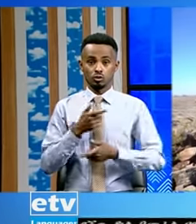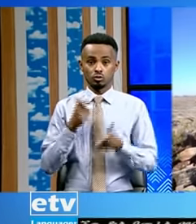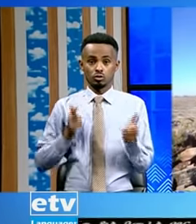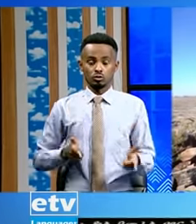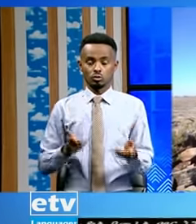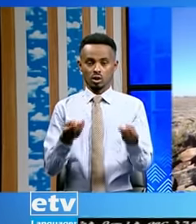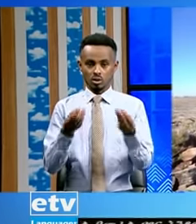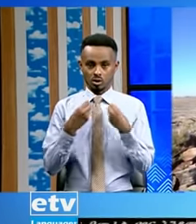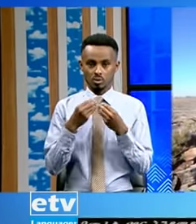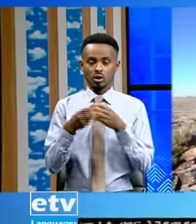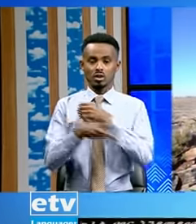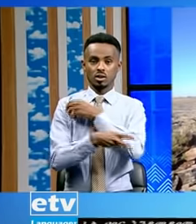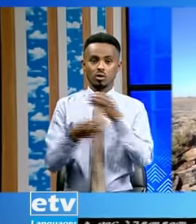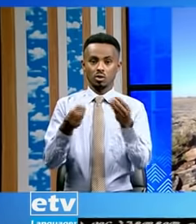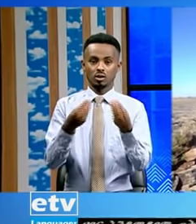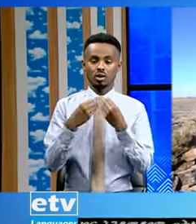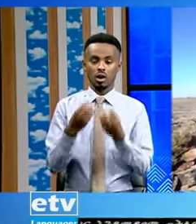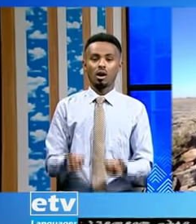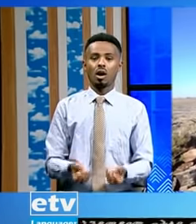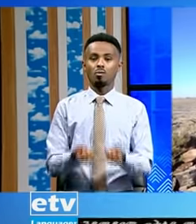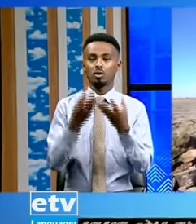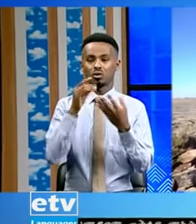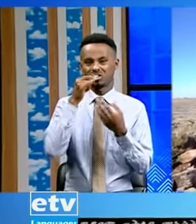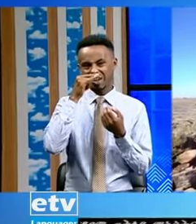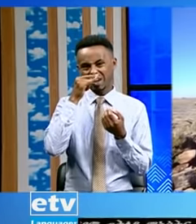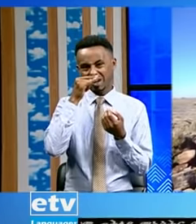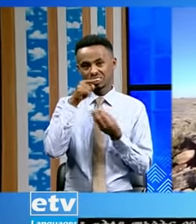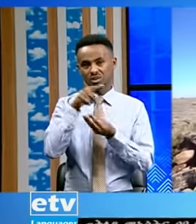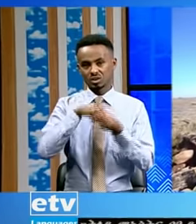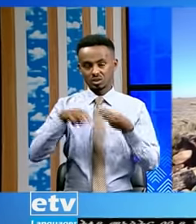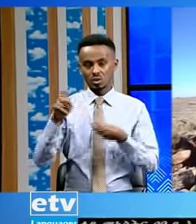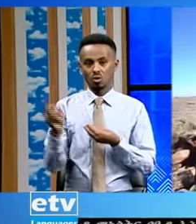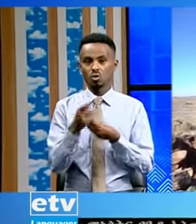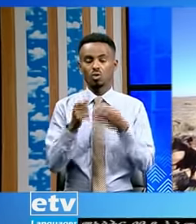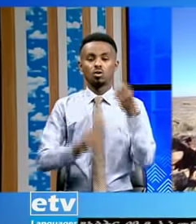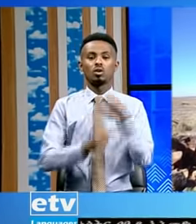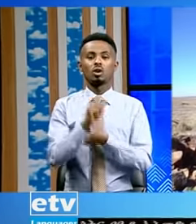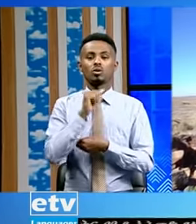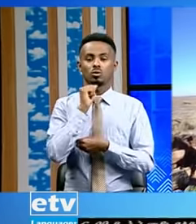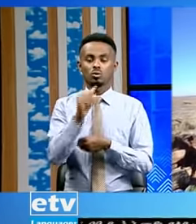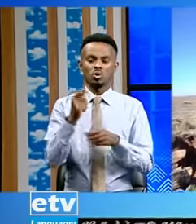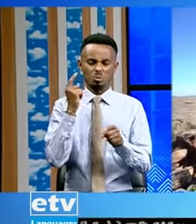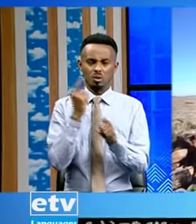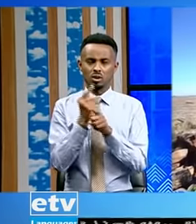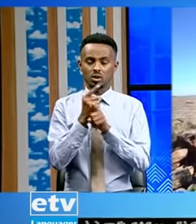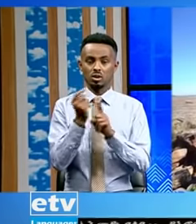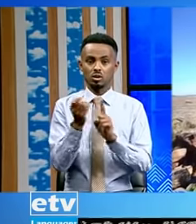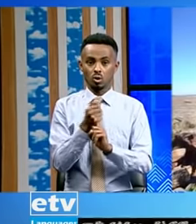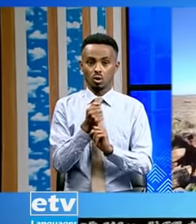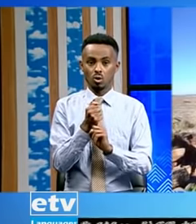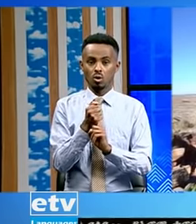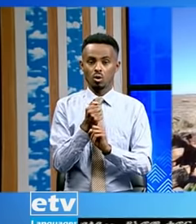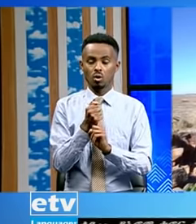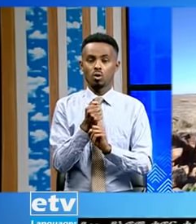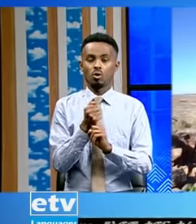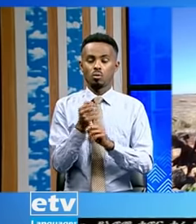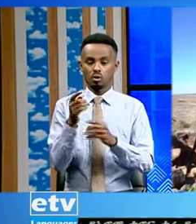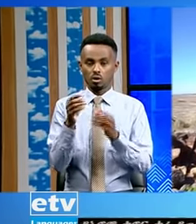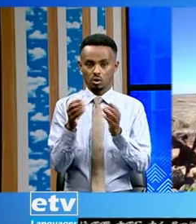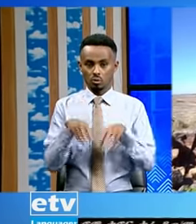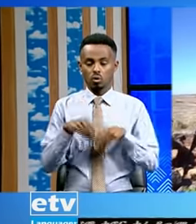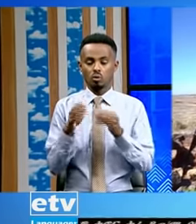የሰረቀውን ካስረከበ አብዛኛው ጨቅላ ህጻናት ስለሆኑ እንዳይጎዱ በትክክል ይዞ መግቦ